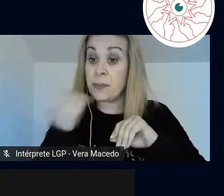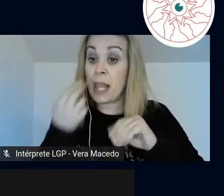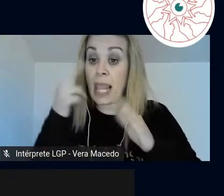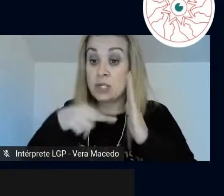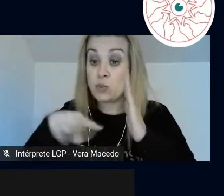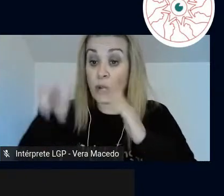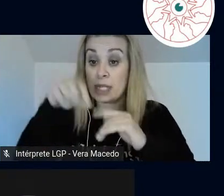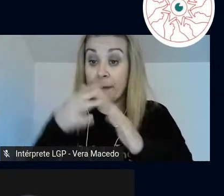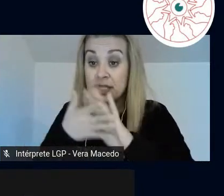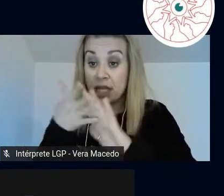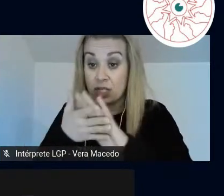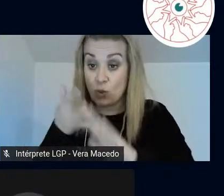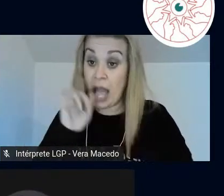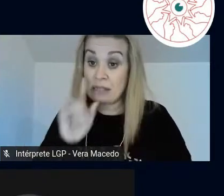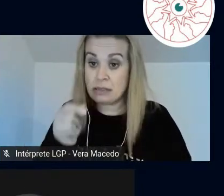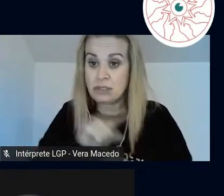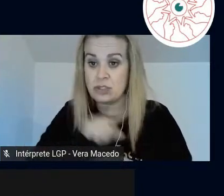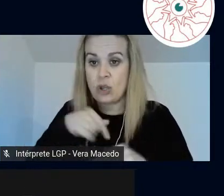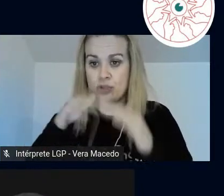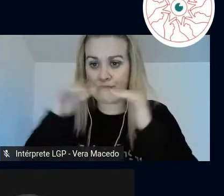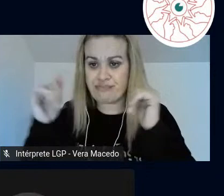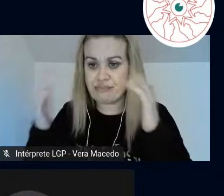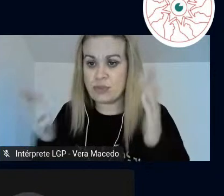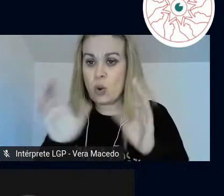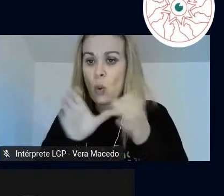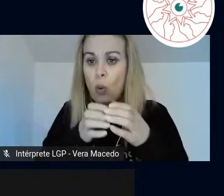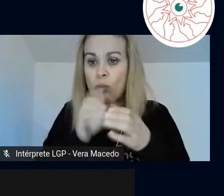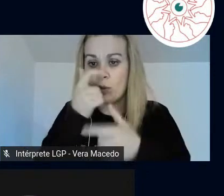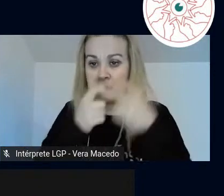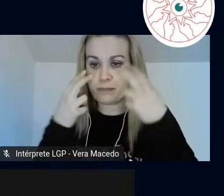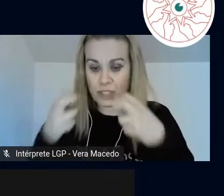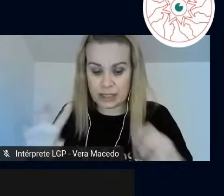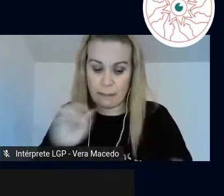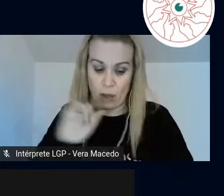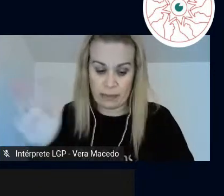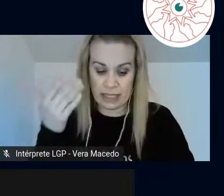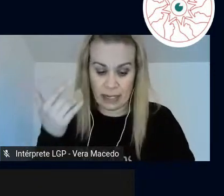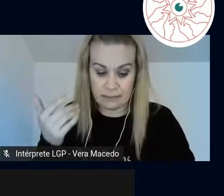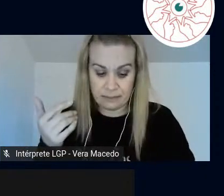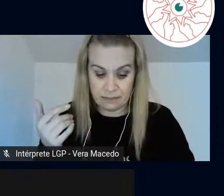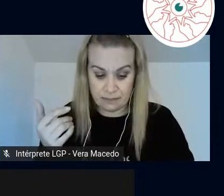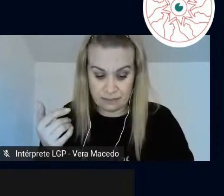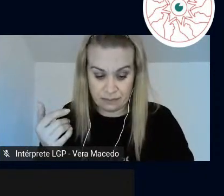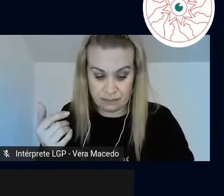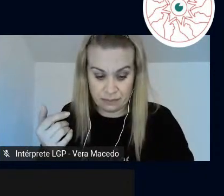também. Então, foi assim que dividimos esse grupo de pesquisa. Pode passar.